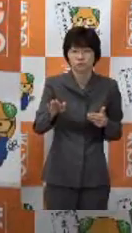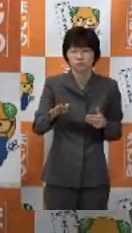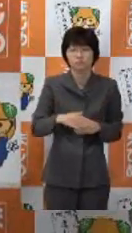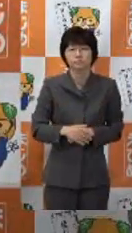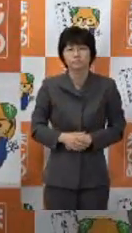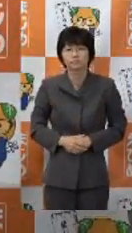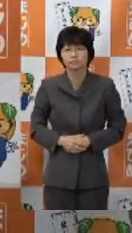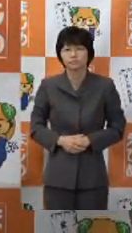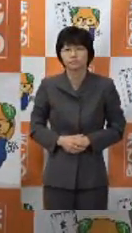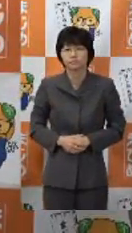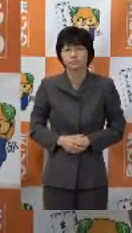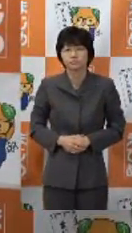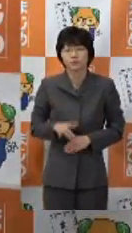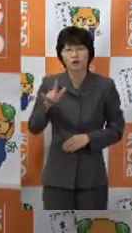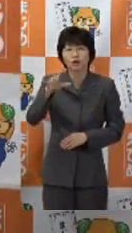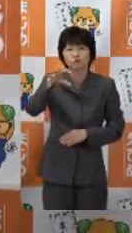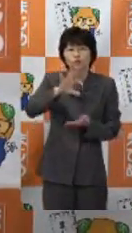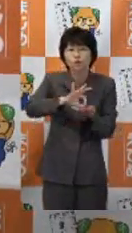踏まえる